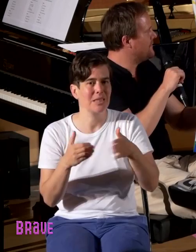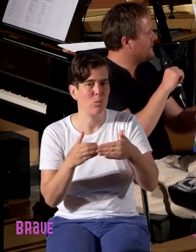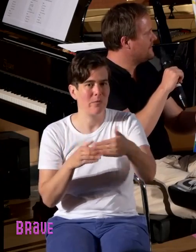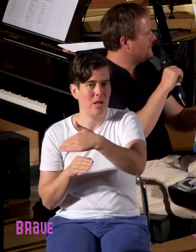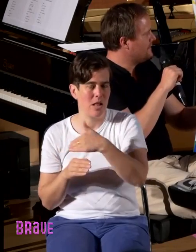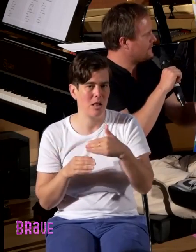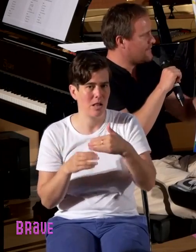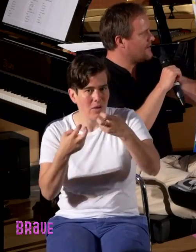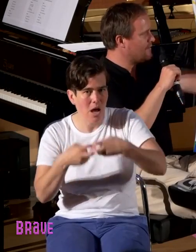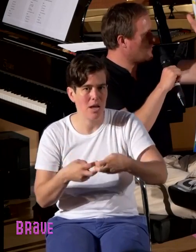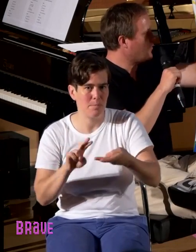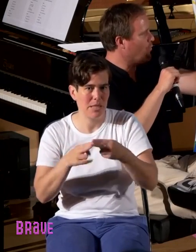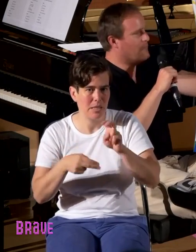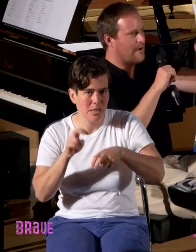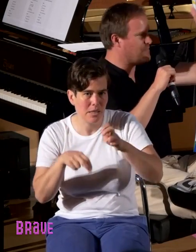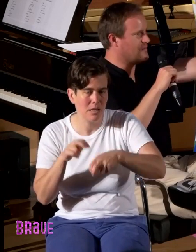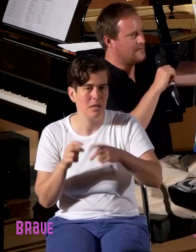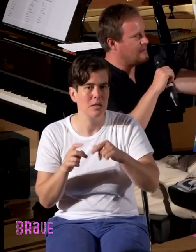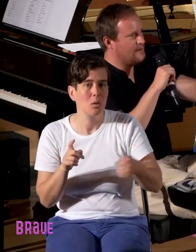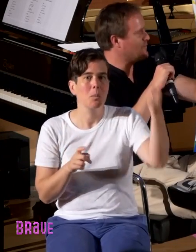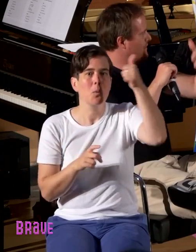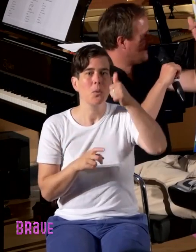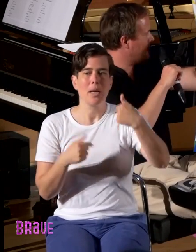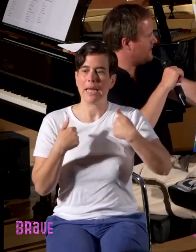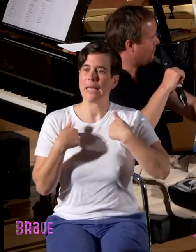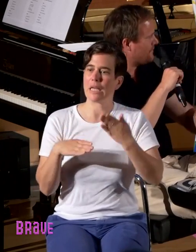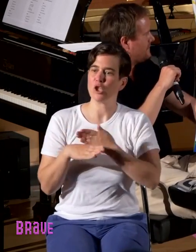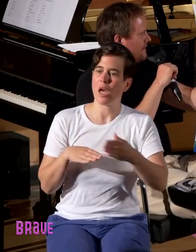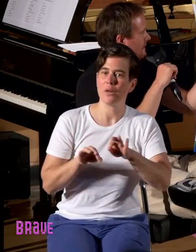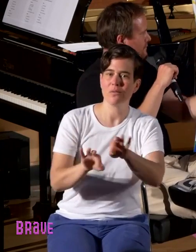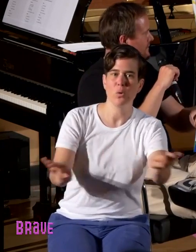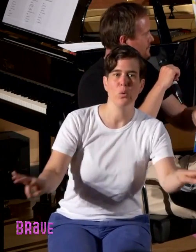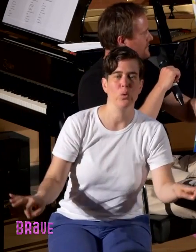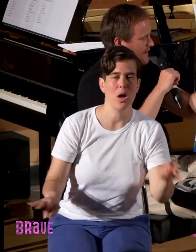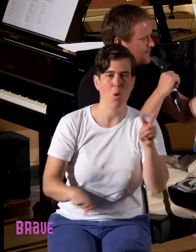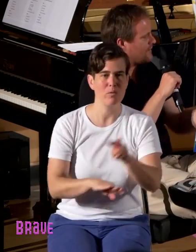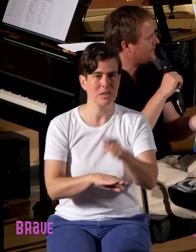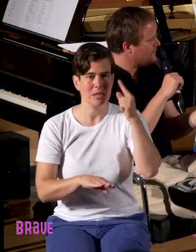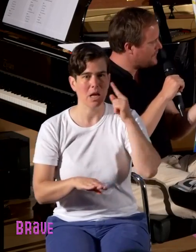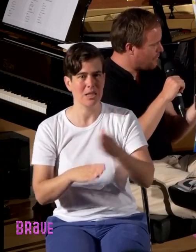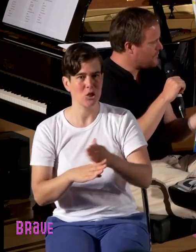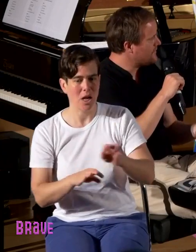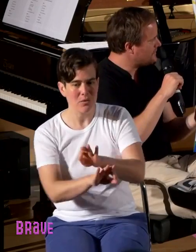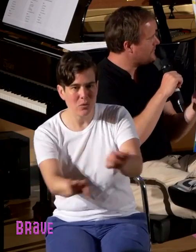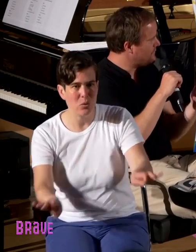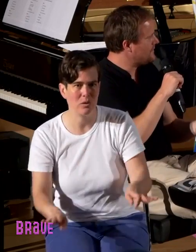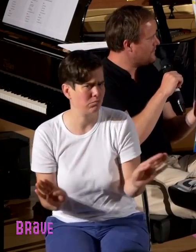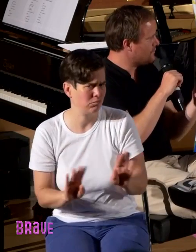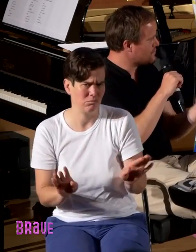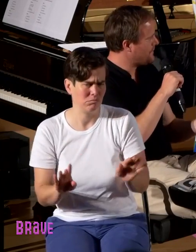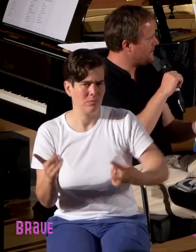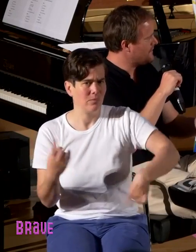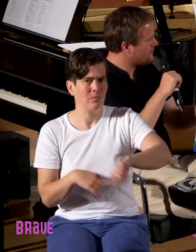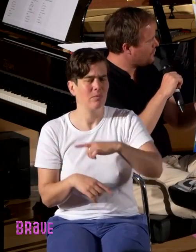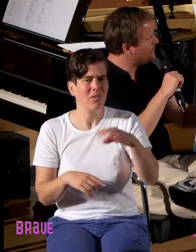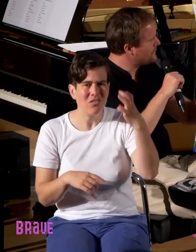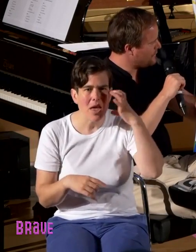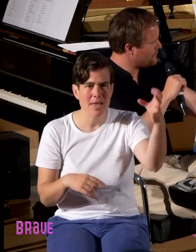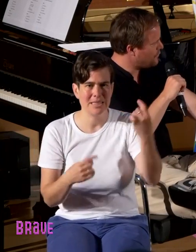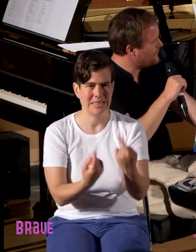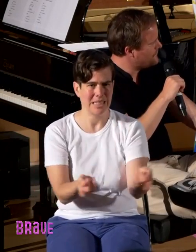nicht immer, das ist ja nicht von oben ein Präsident oder ein Aufsichtsrat oder so sagt, sondern bei uns ist das Wichtige und Spannende,